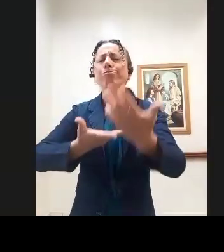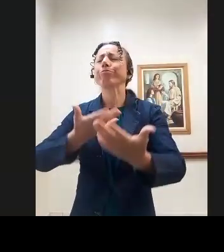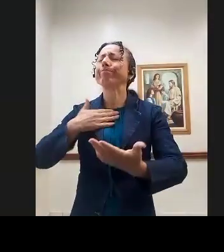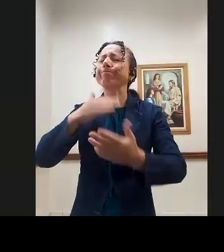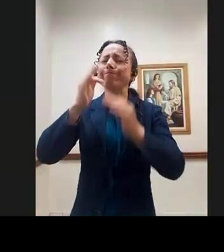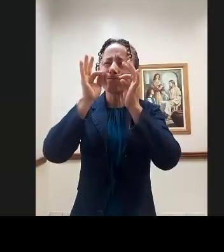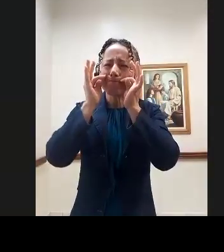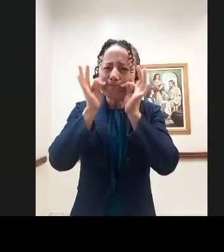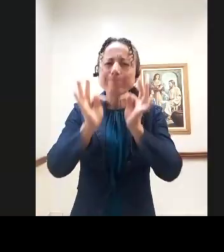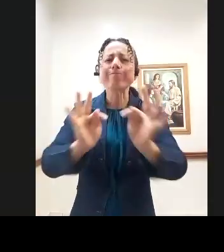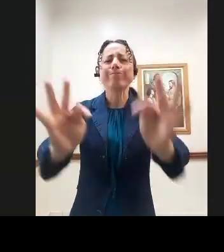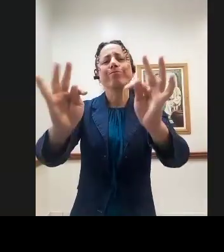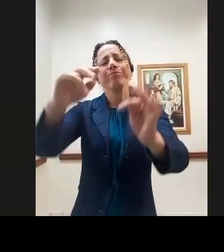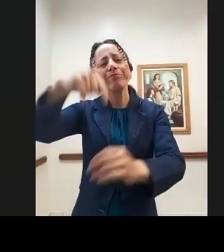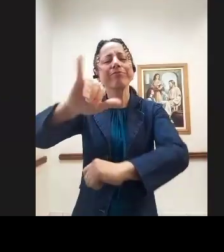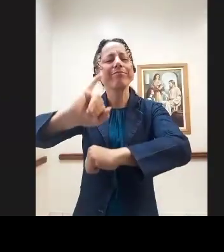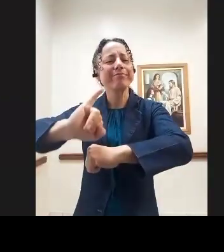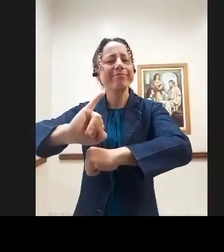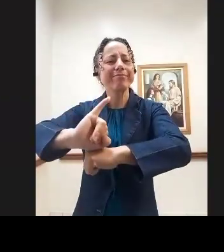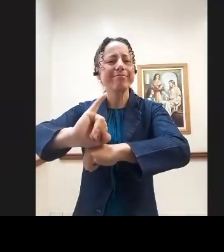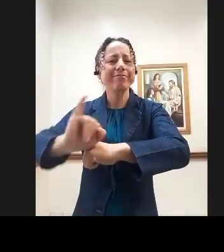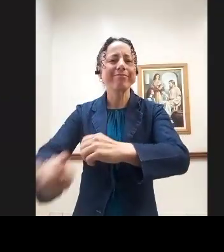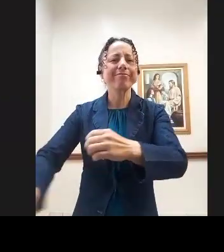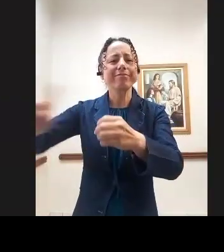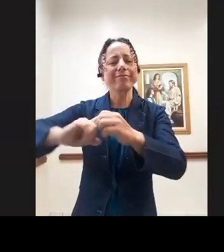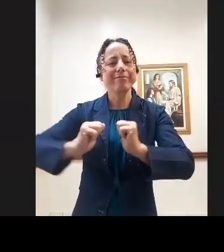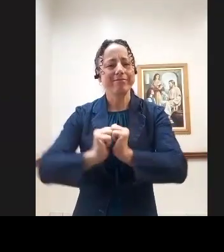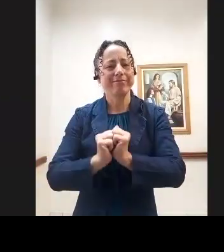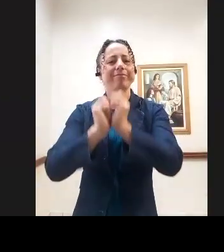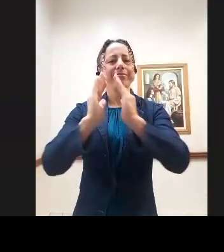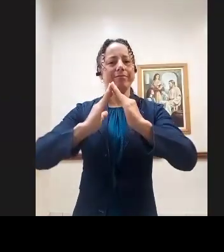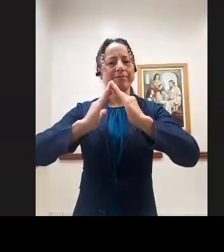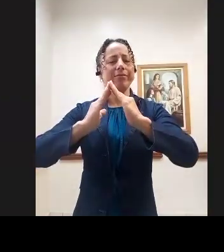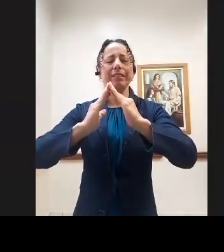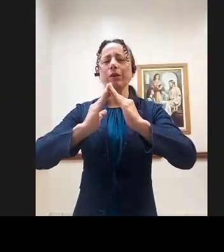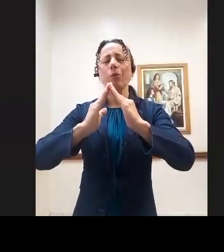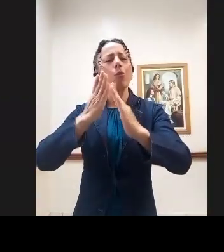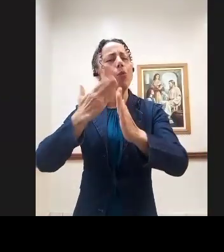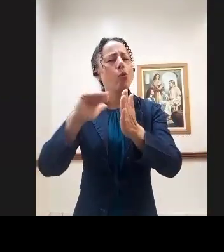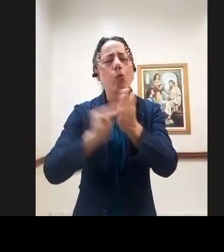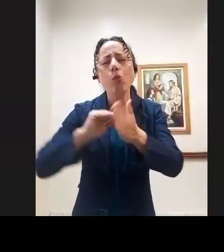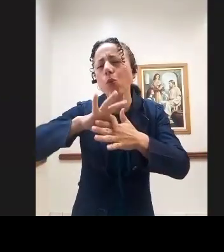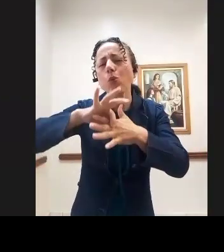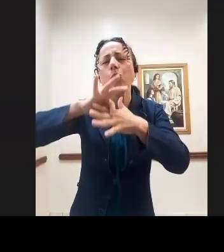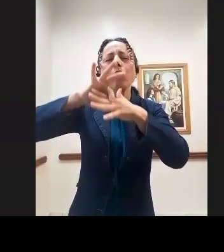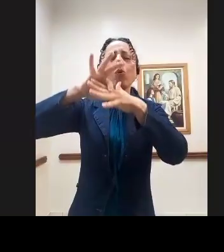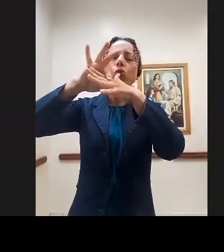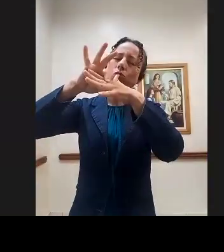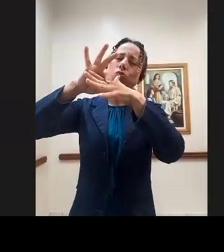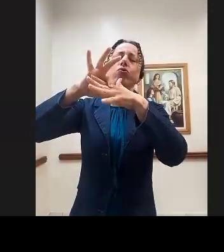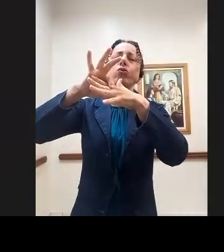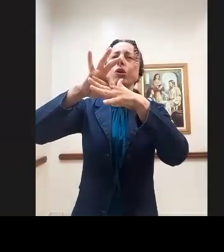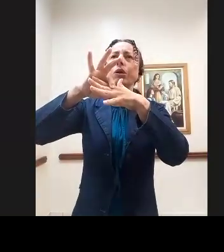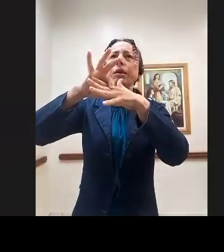dele restaurada, todos os líderes que, através dos mandos do Pai Celestial e do nosso Senhor Jesus Cristo,